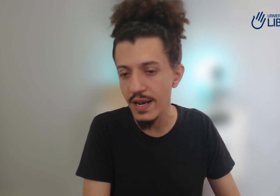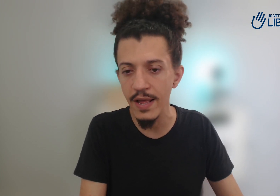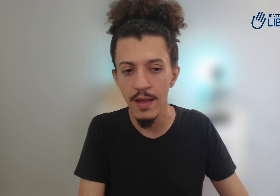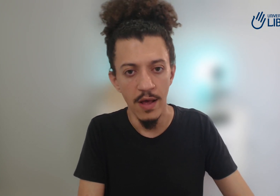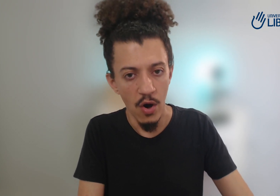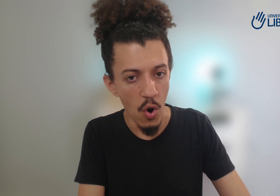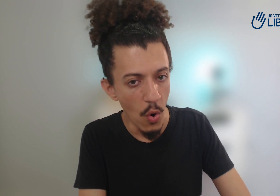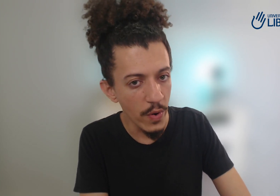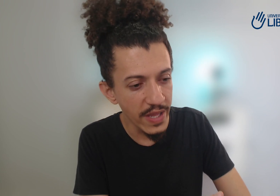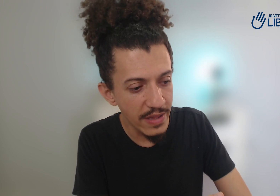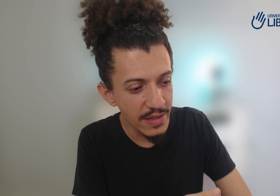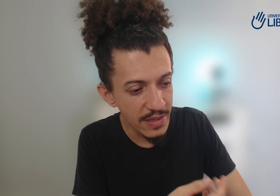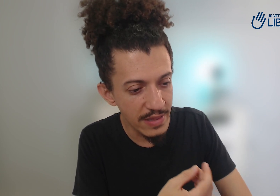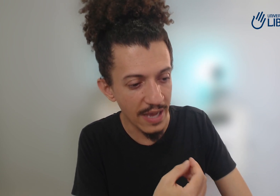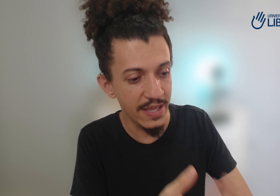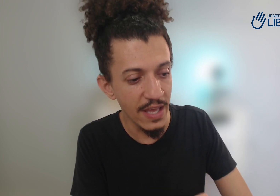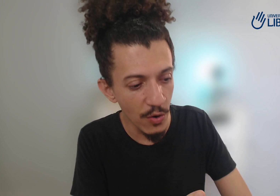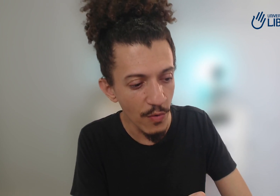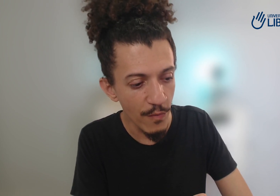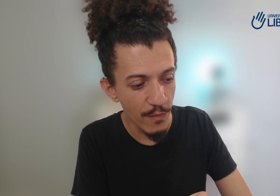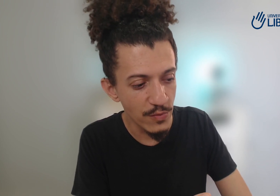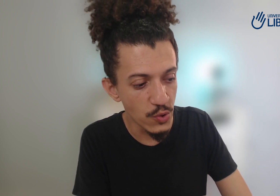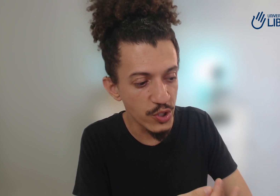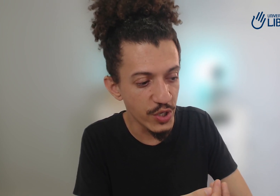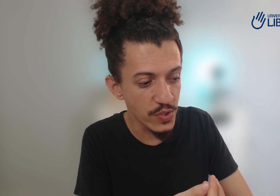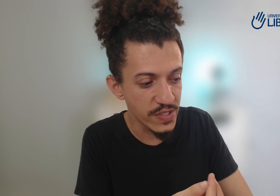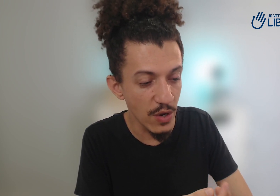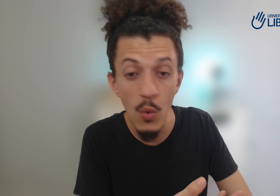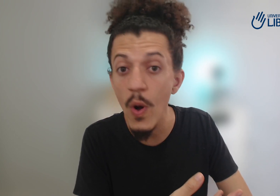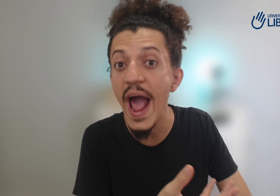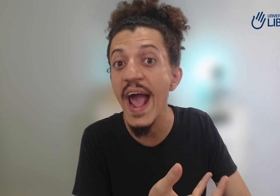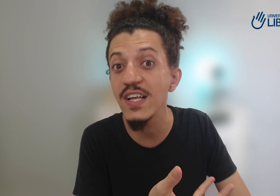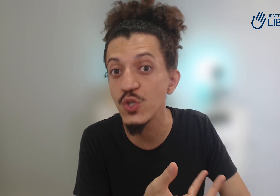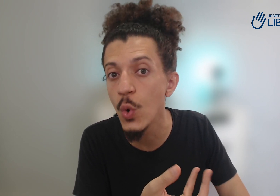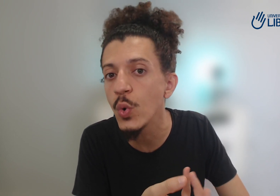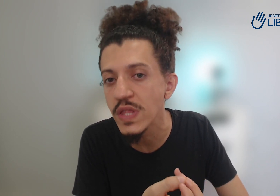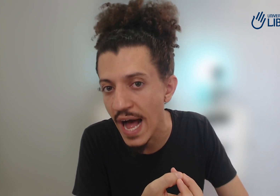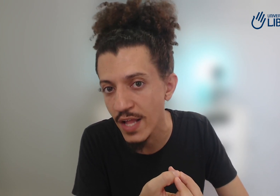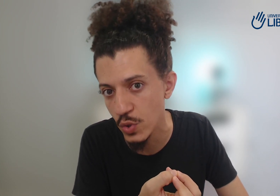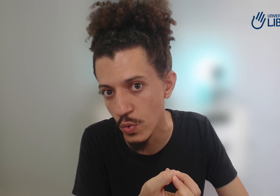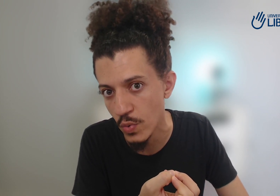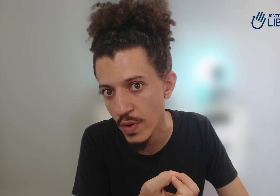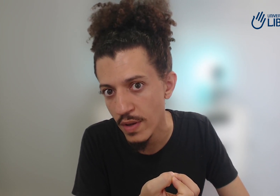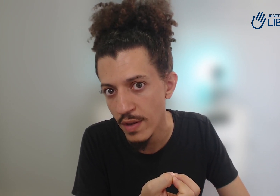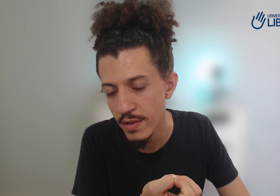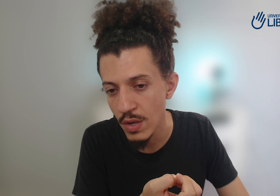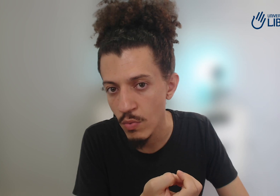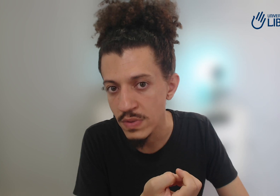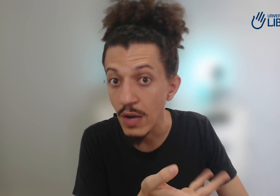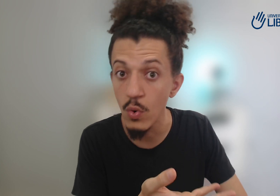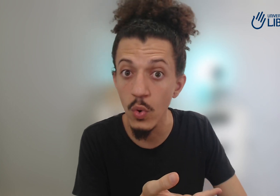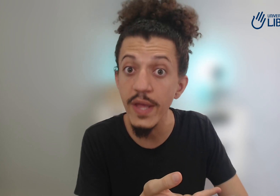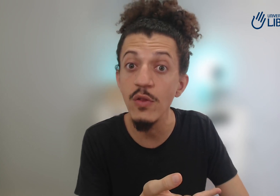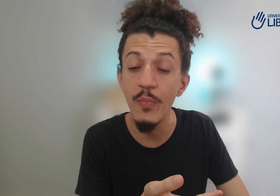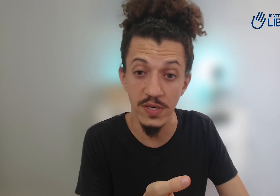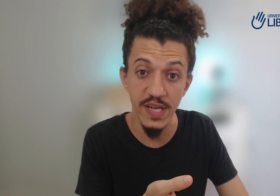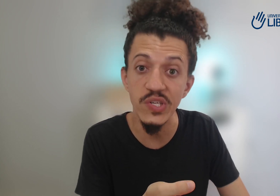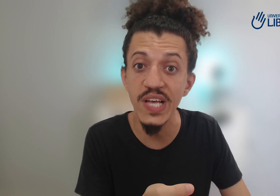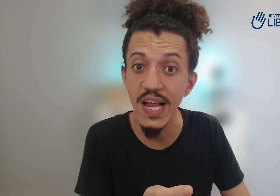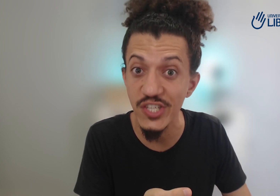ali, ou que daquilo surgiu-se um resultado. Então, está concluído o processo